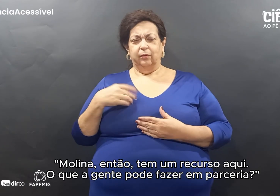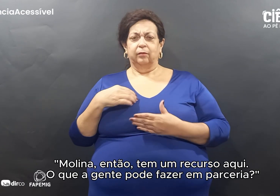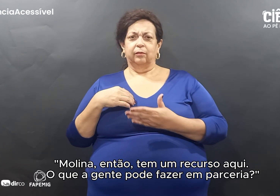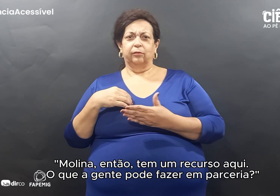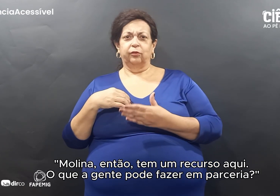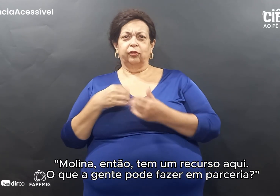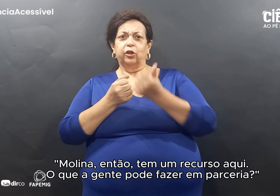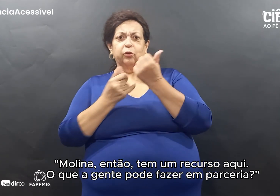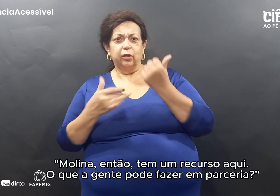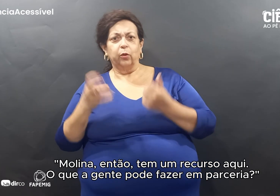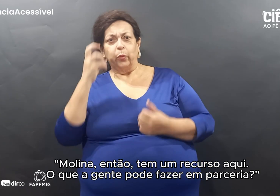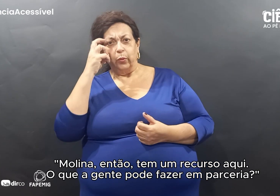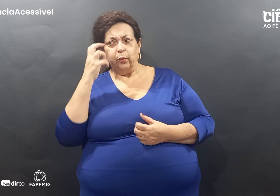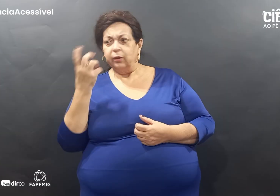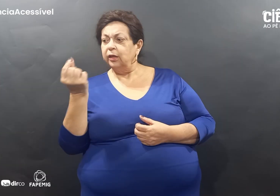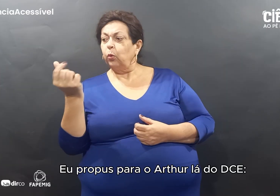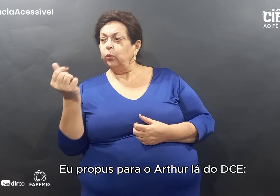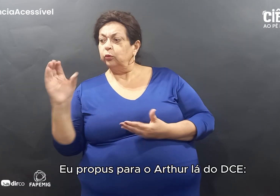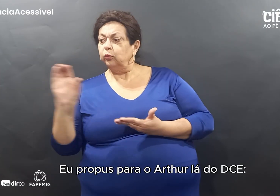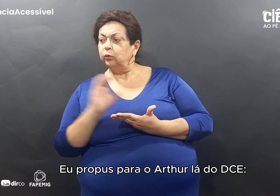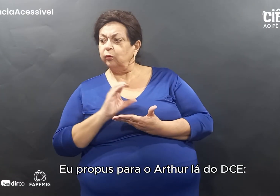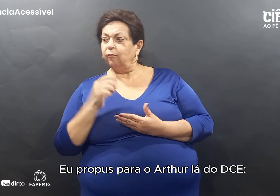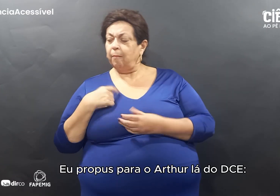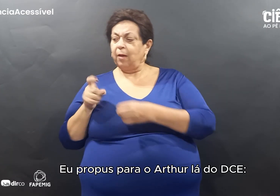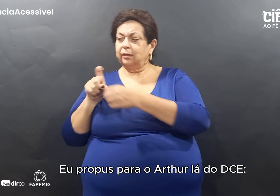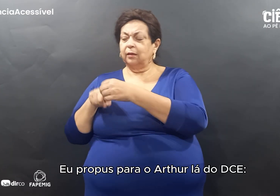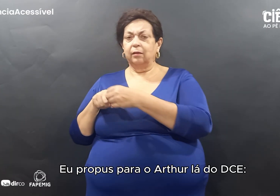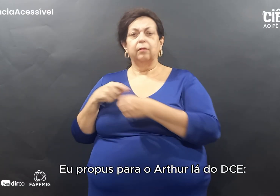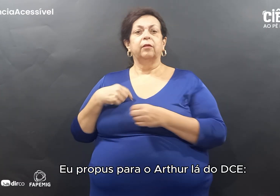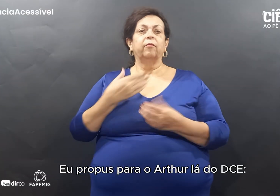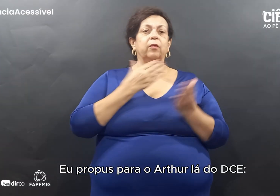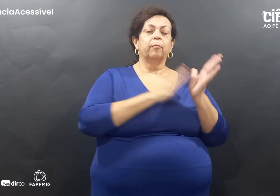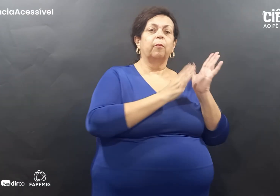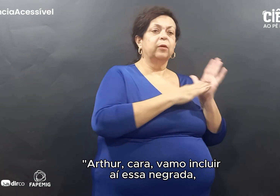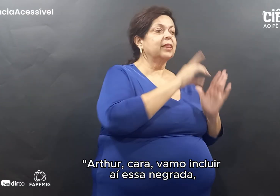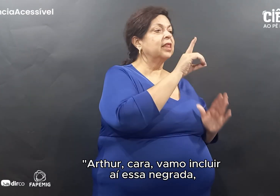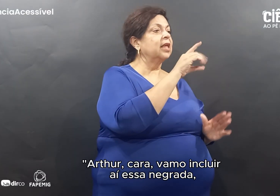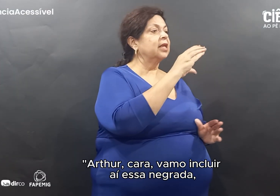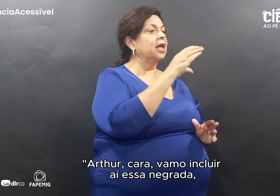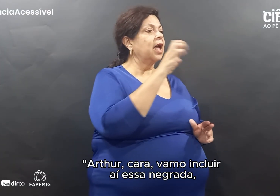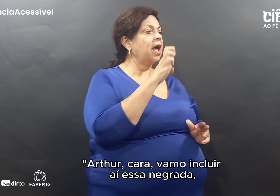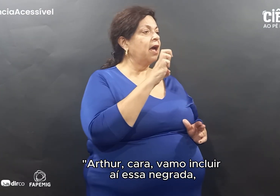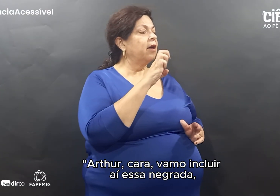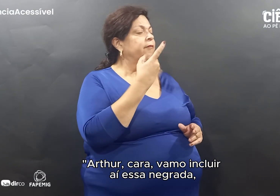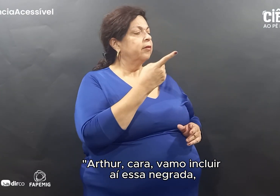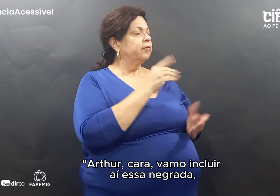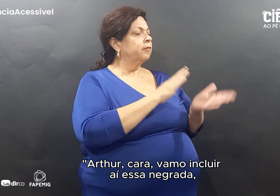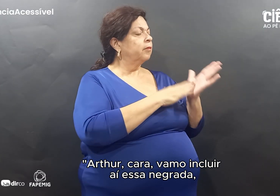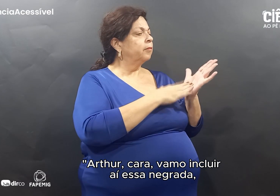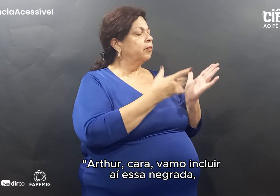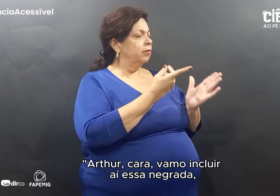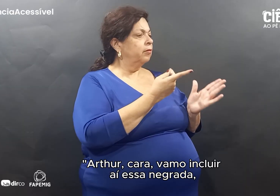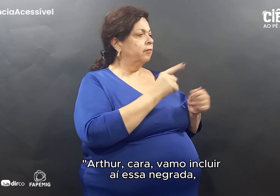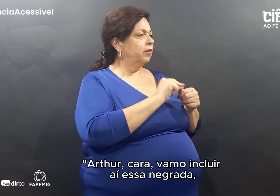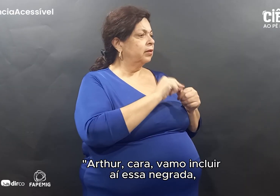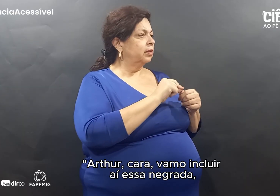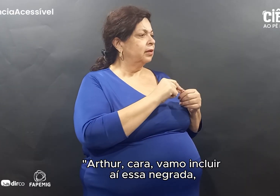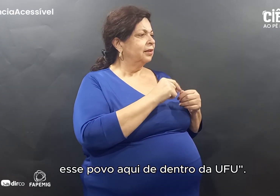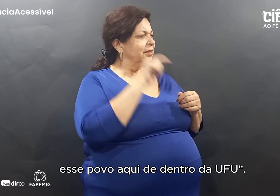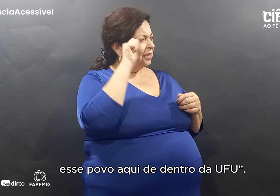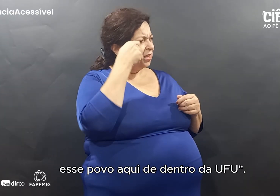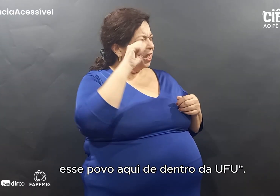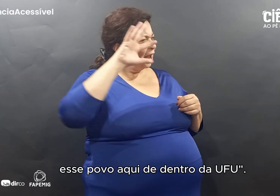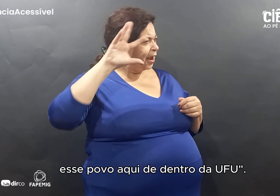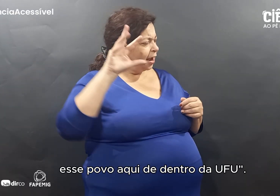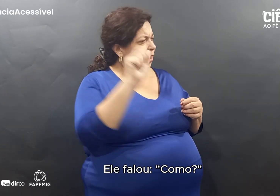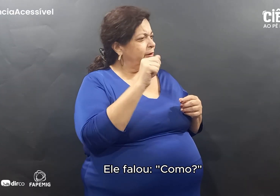tem um recurso aqui que a gente pode fazer em parceria. Eu propus para o Arthur, lá do DCE. Arthur, cara, vamos incluir aí essa negrada,